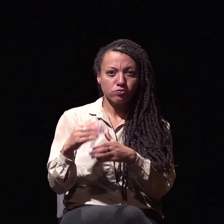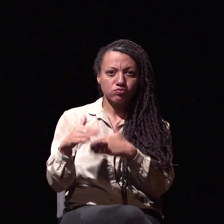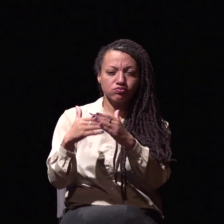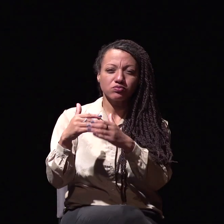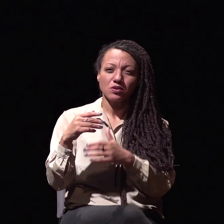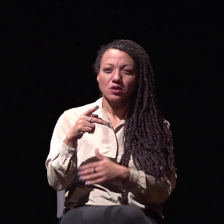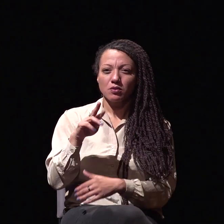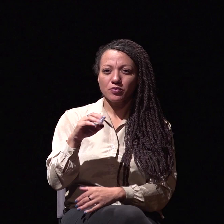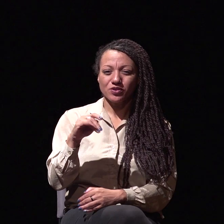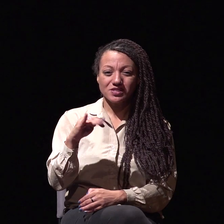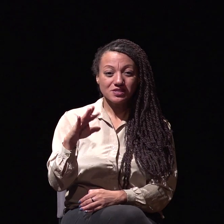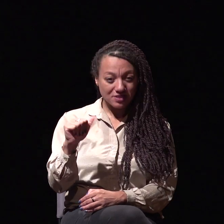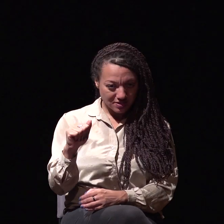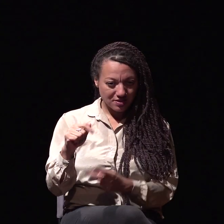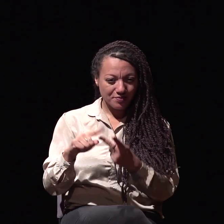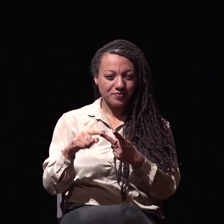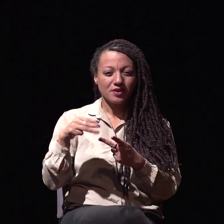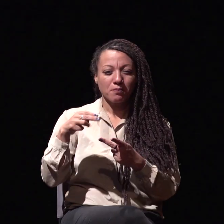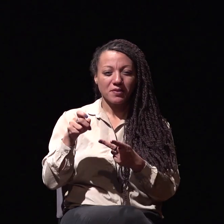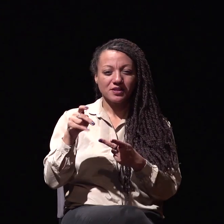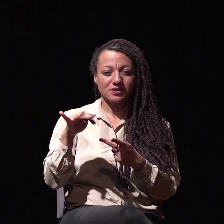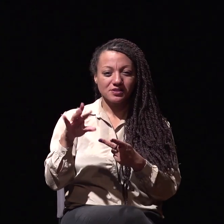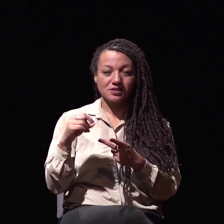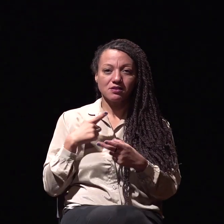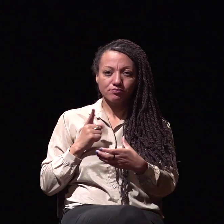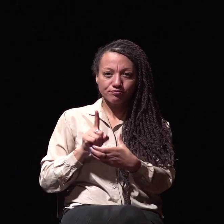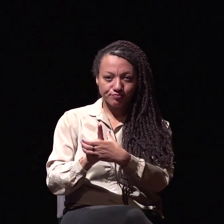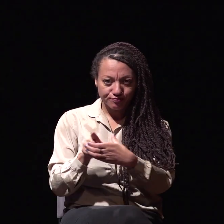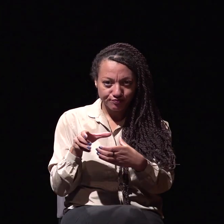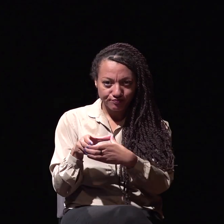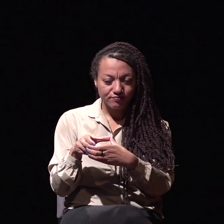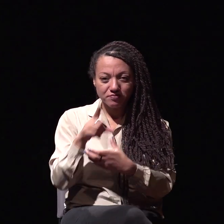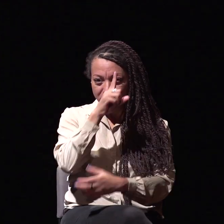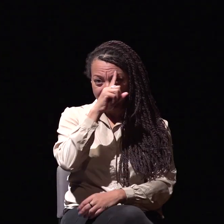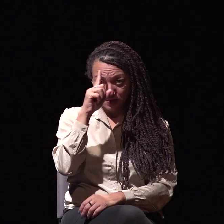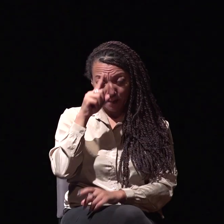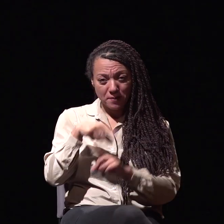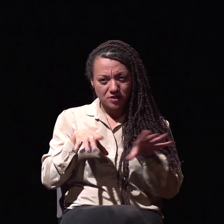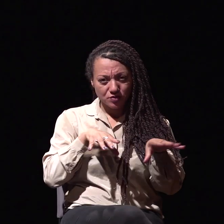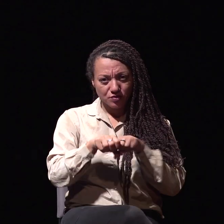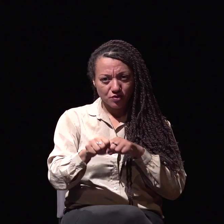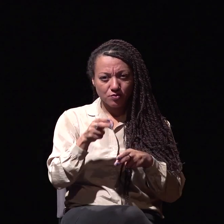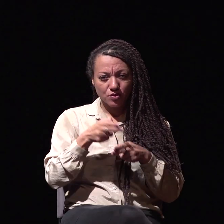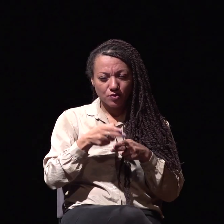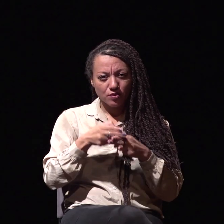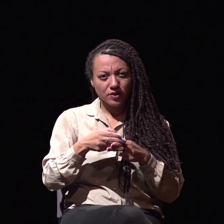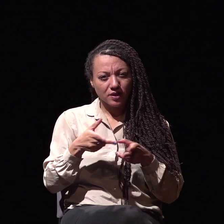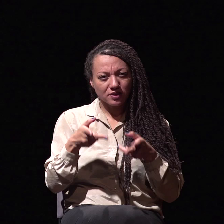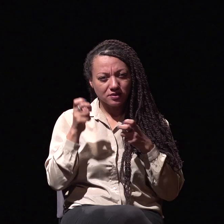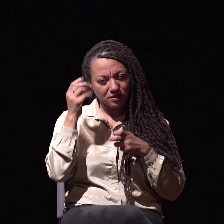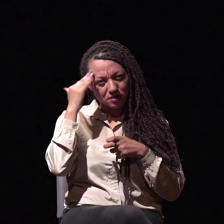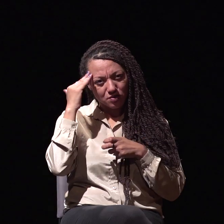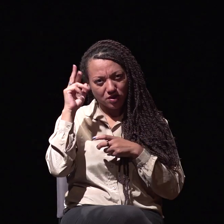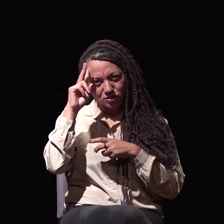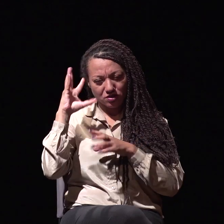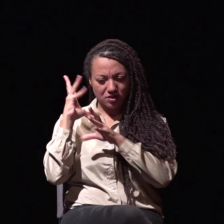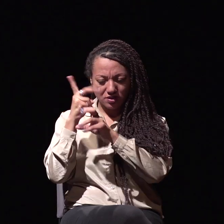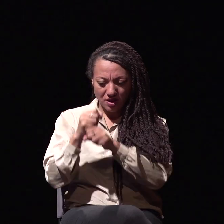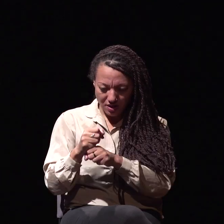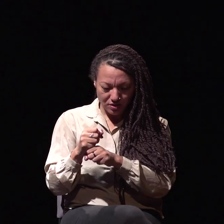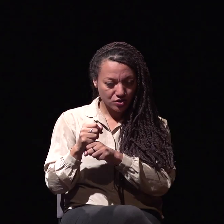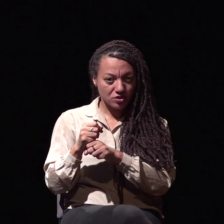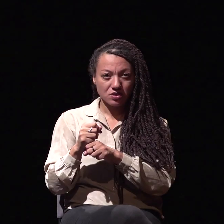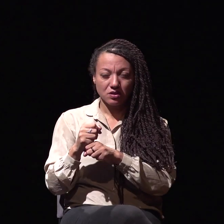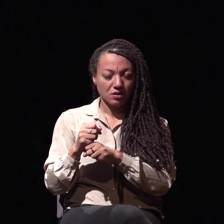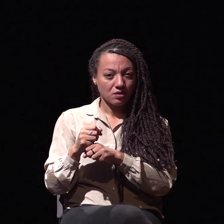vezes marxista, em Milão. Apesar de se formar em Roma, onde observou a erudição da história da arte e da arquitetura e da habilidade